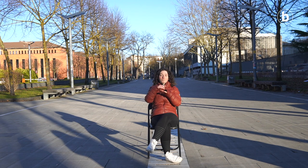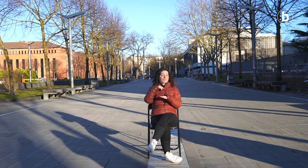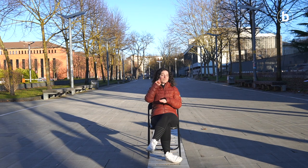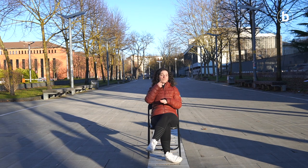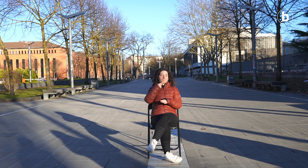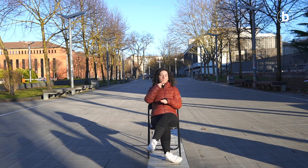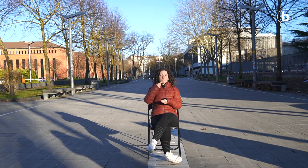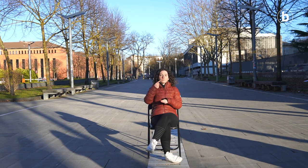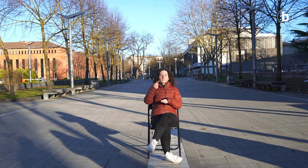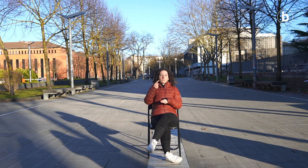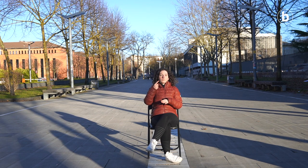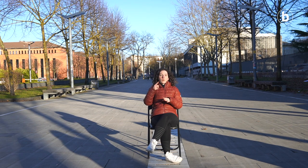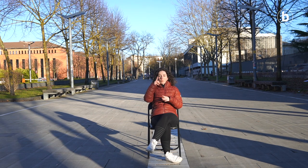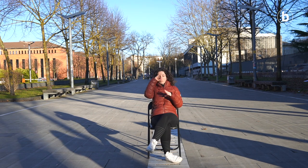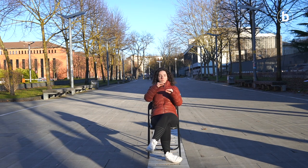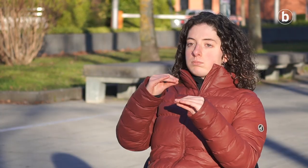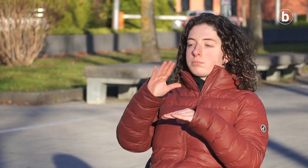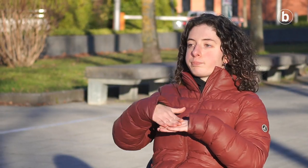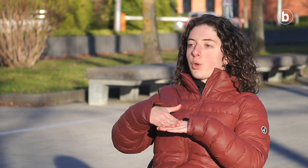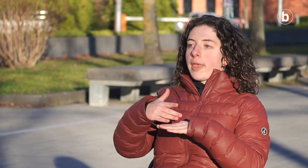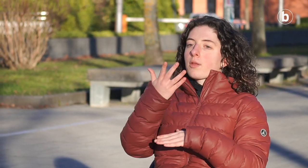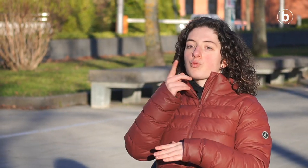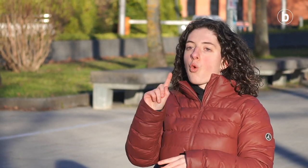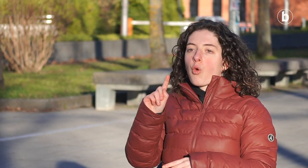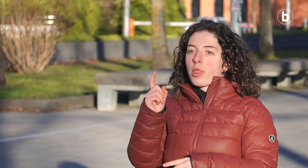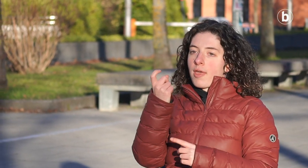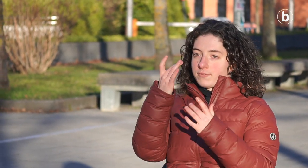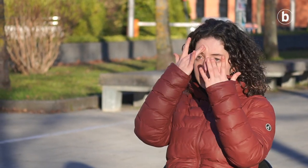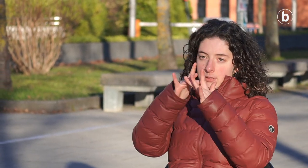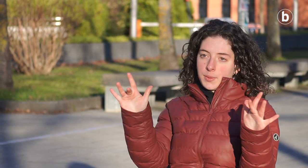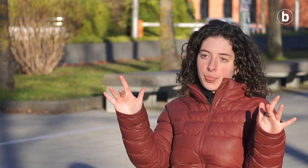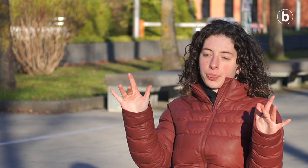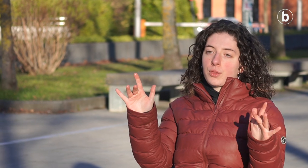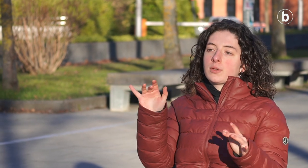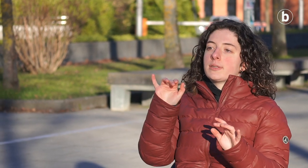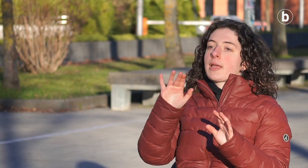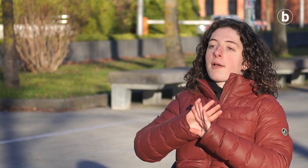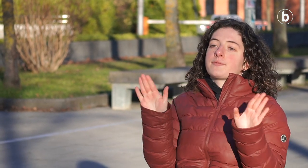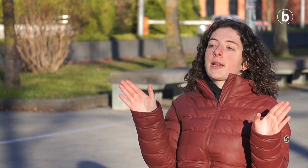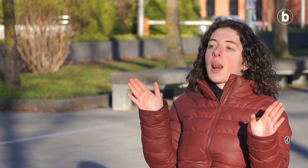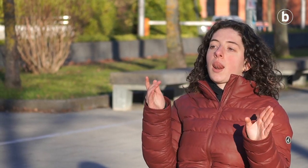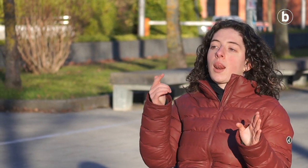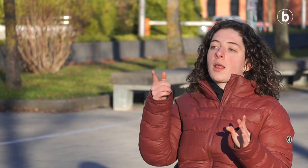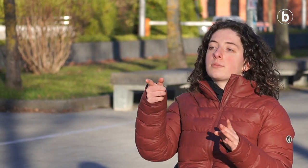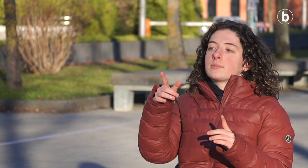eta badirudi beste pertsonen modukoa nazela, baina ni gorra naiz eta esaterakoan jendea sorpresa hartzen dago, ze ez